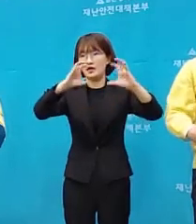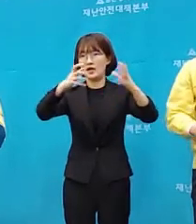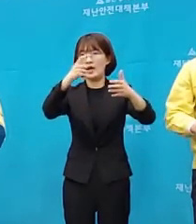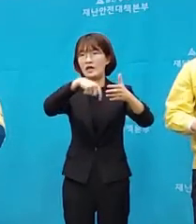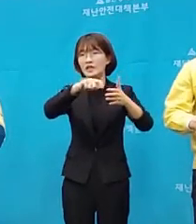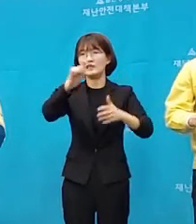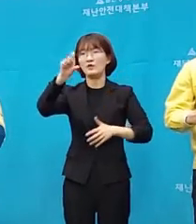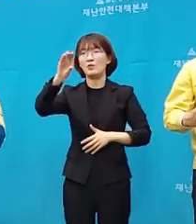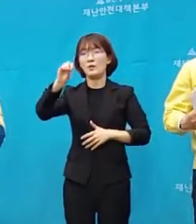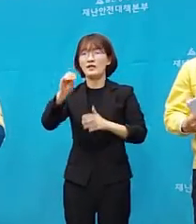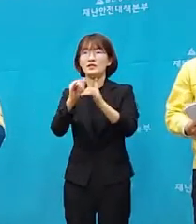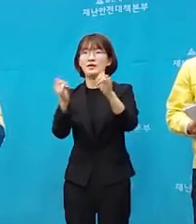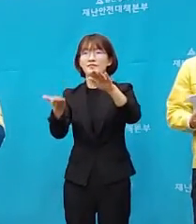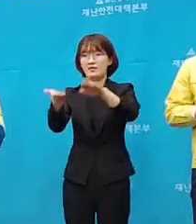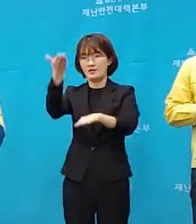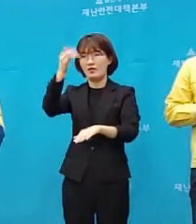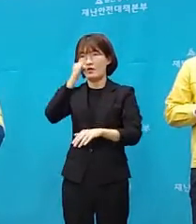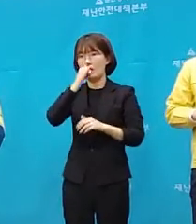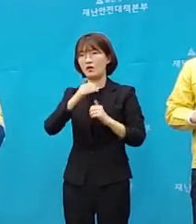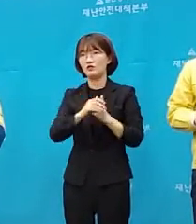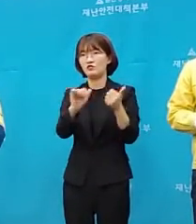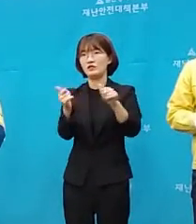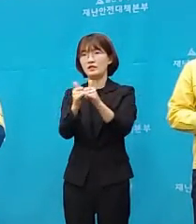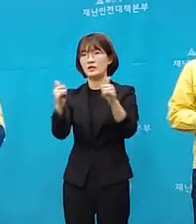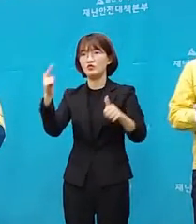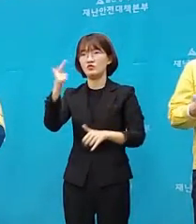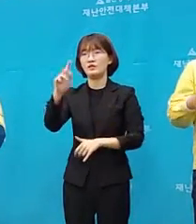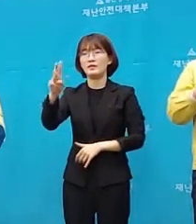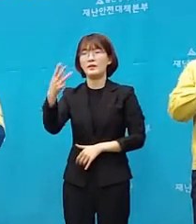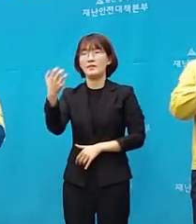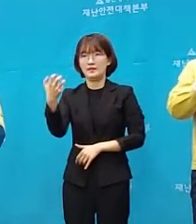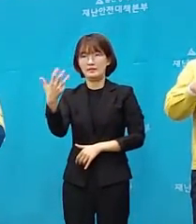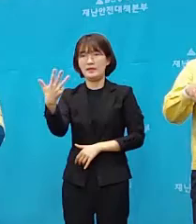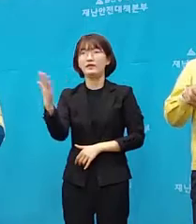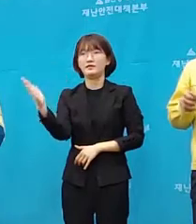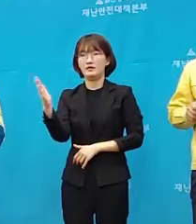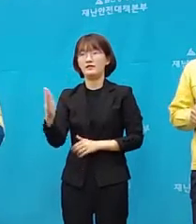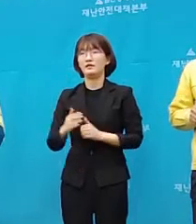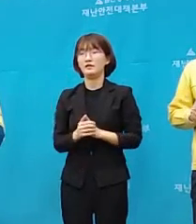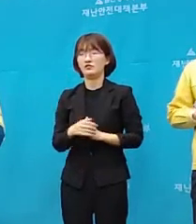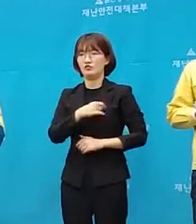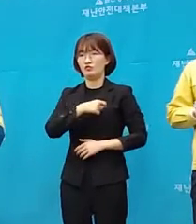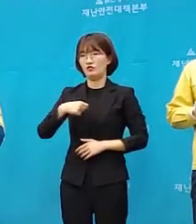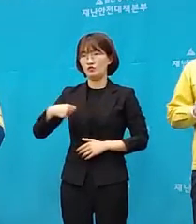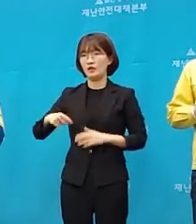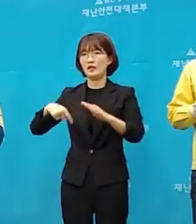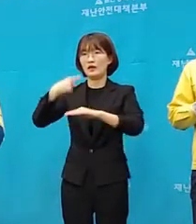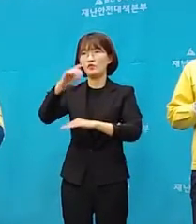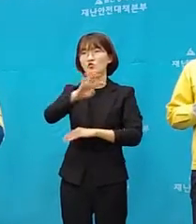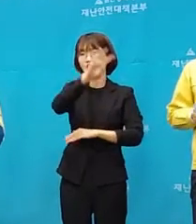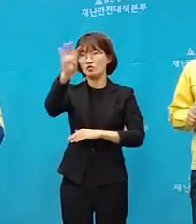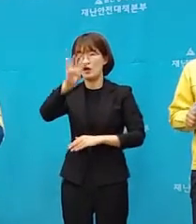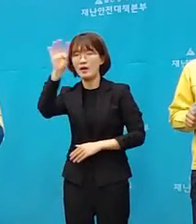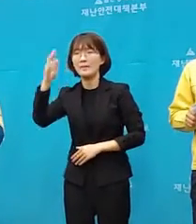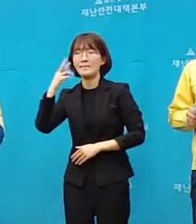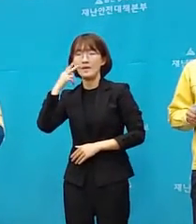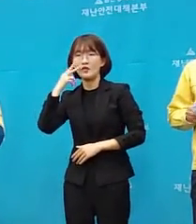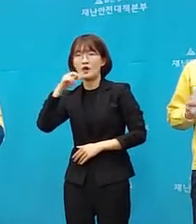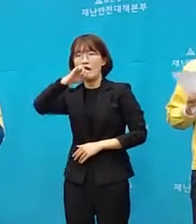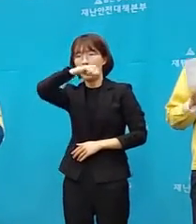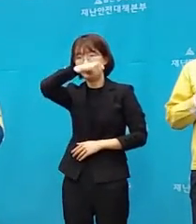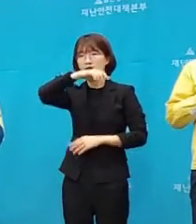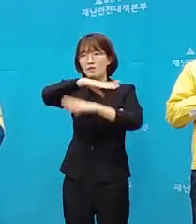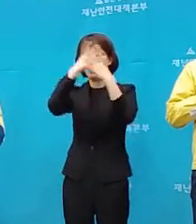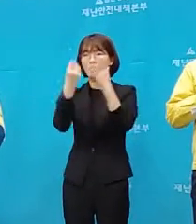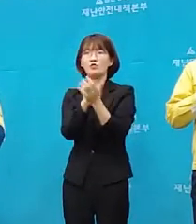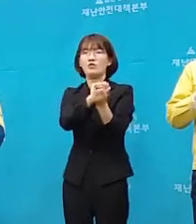15만 6,296명이고 사망자는 6,388명입니다. 중국에 이어 유럽, 미국, 아프리카 등 전